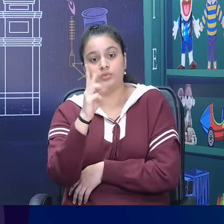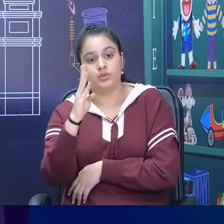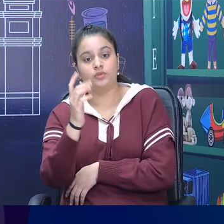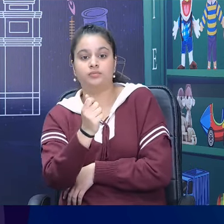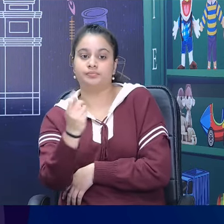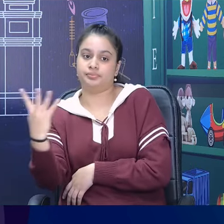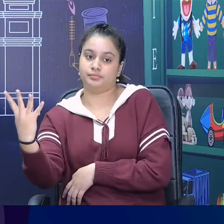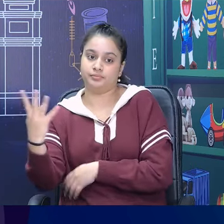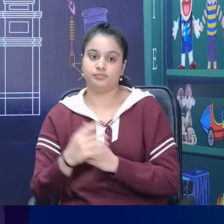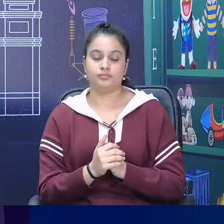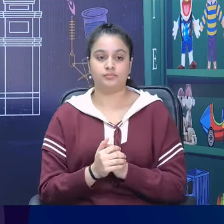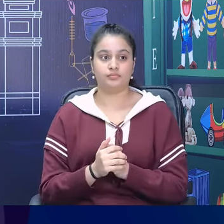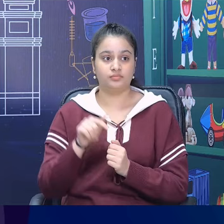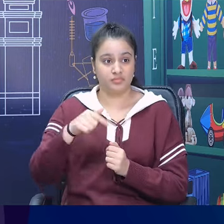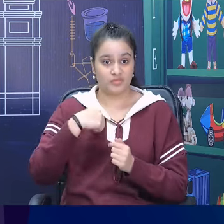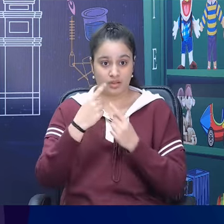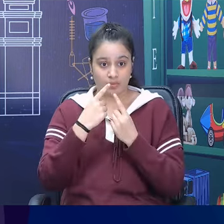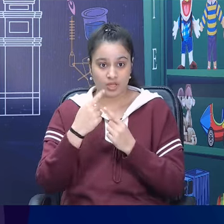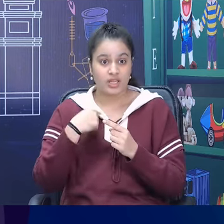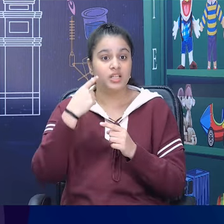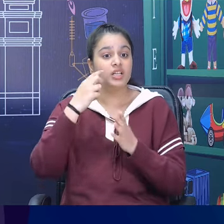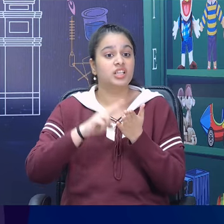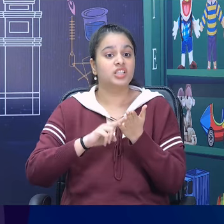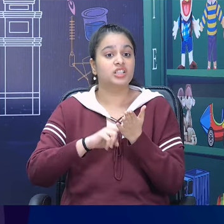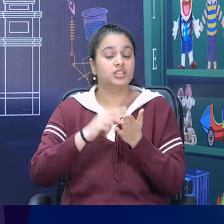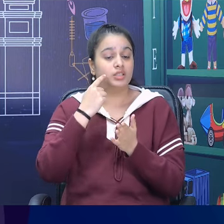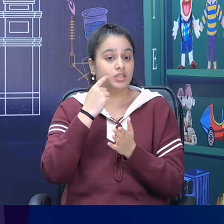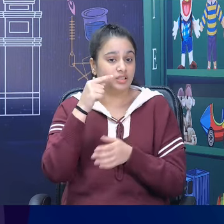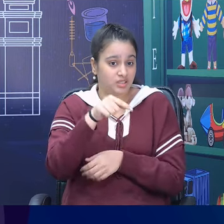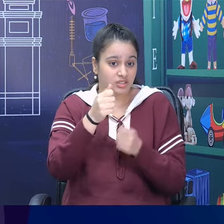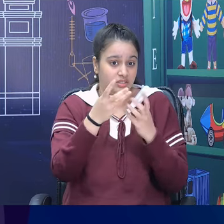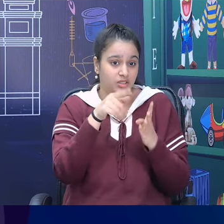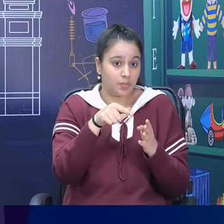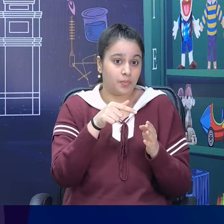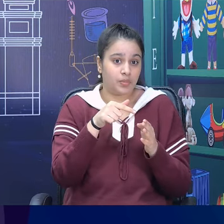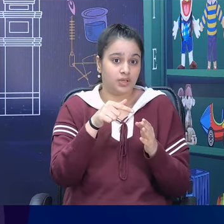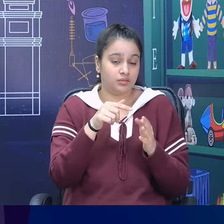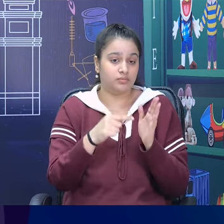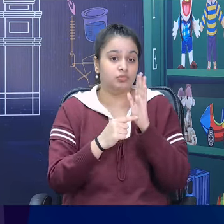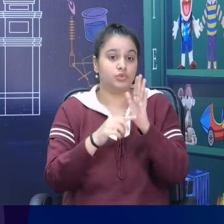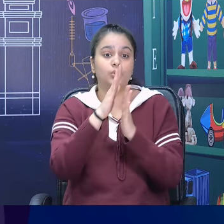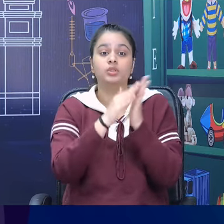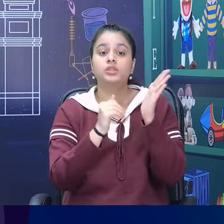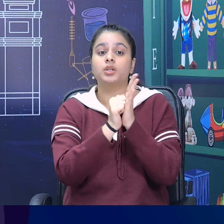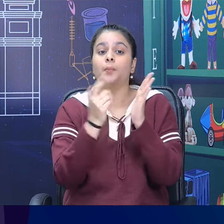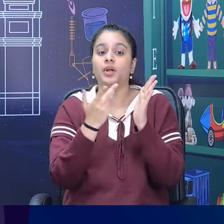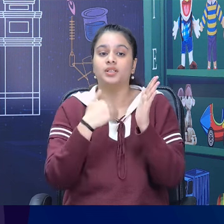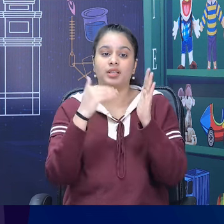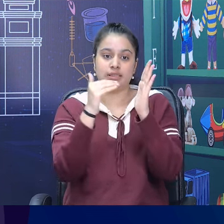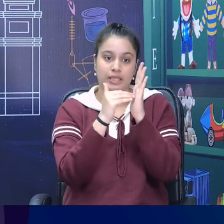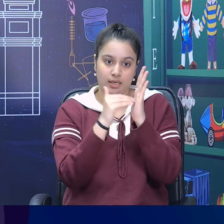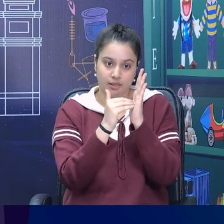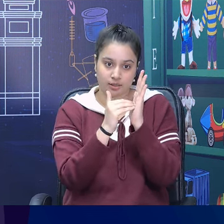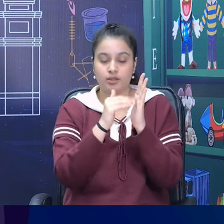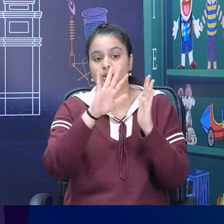जैसे कि हमने अभी बात करी थी ऐसे ही इंटी जर इंटी जर को हम रिप्रेजेंट करते हैं अल्फाबेट z से इंटी जर्स आर नंबर्स दैट इंक्लूड